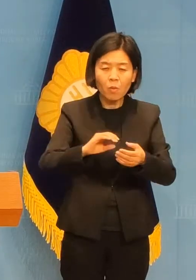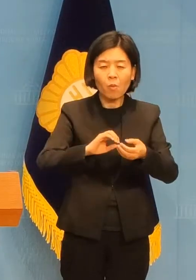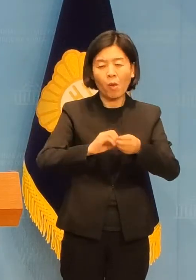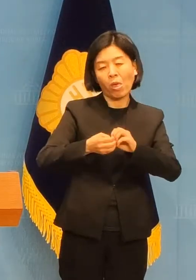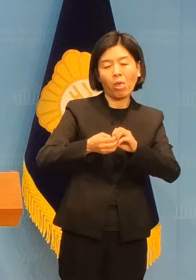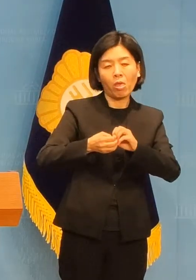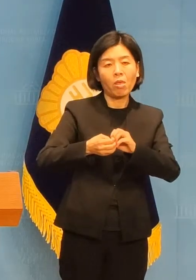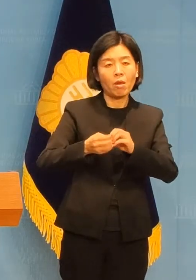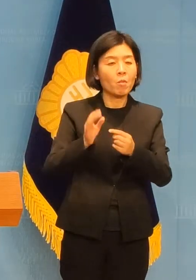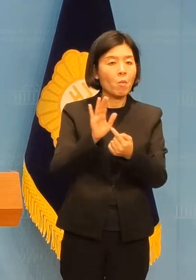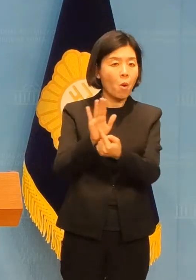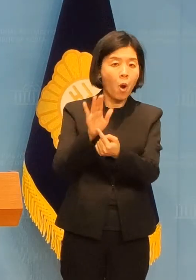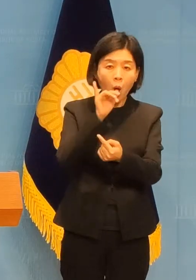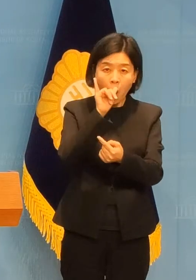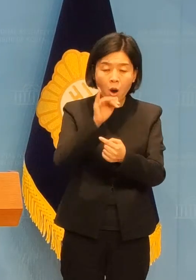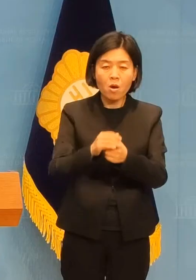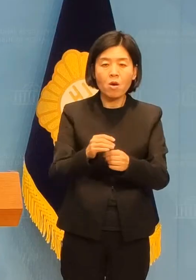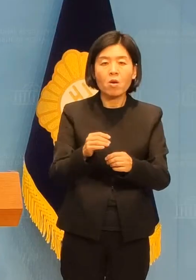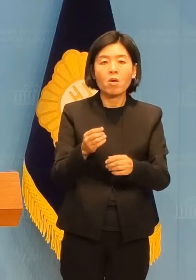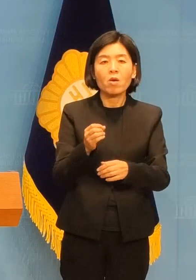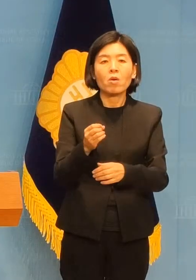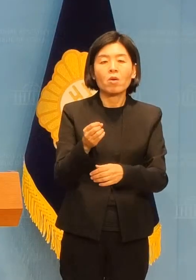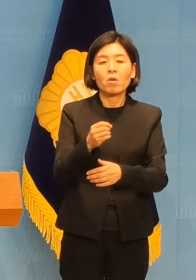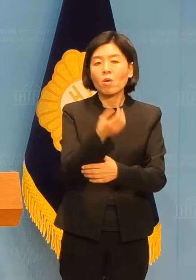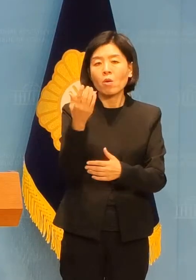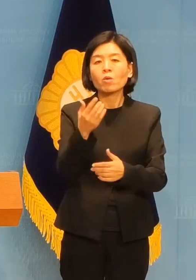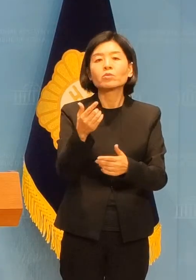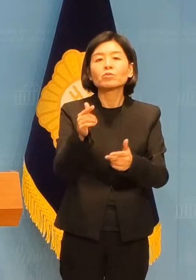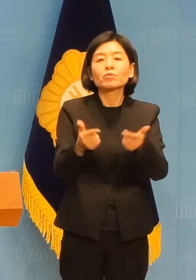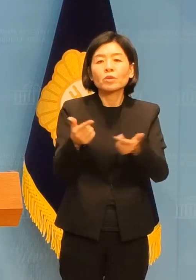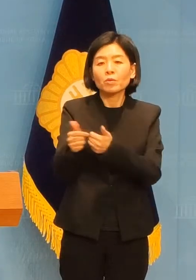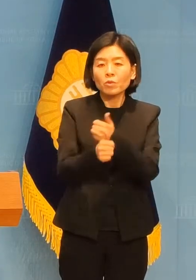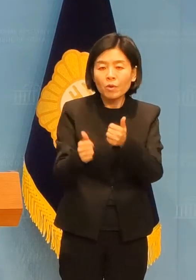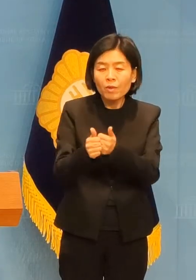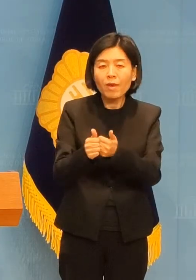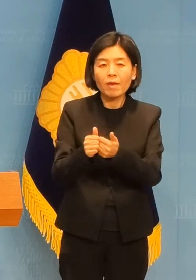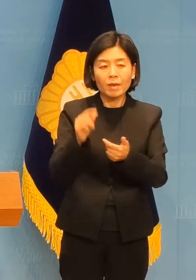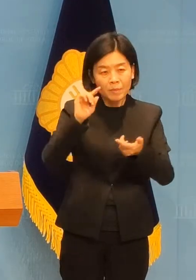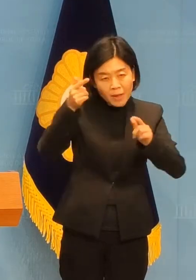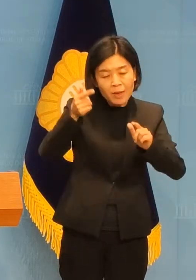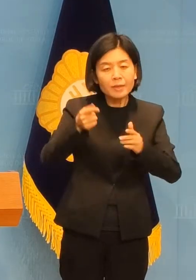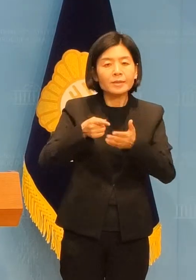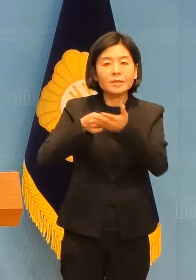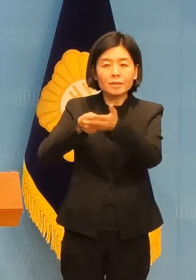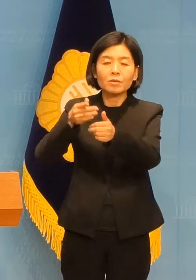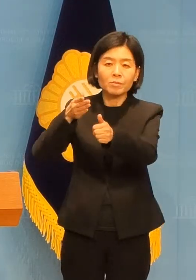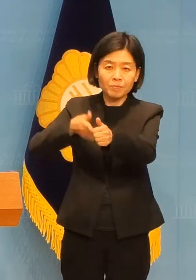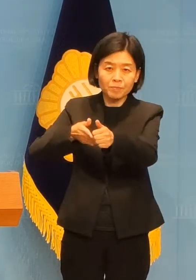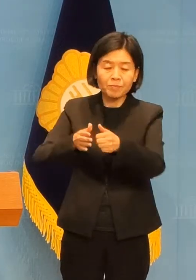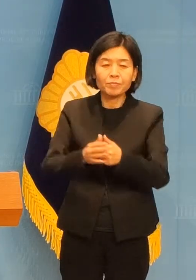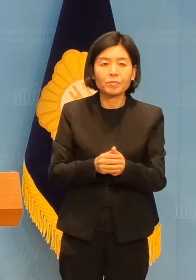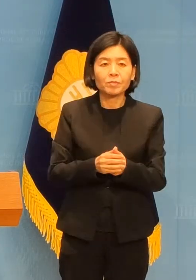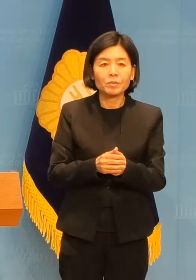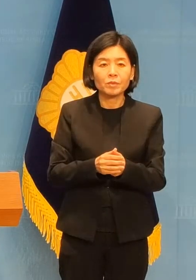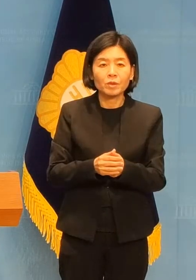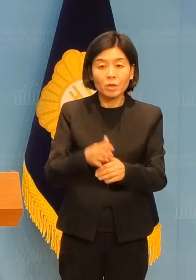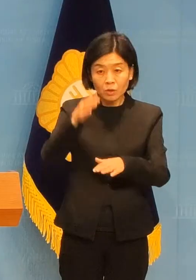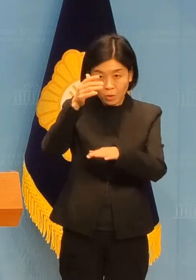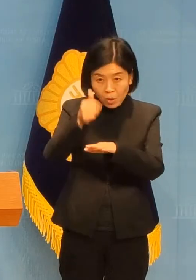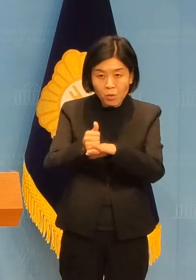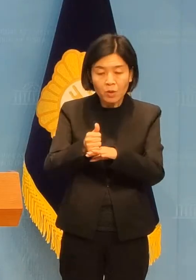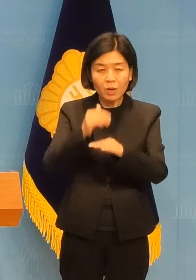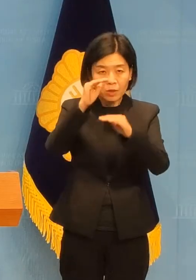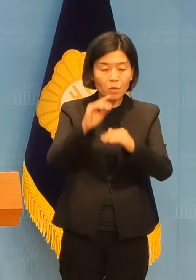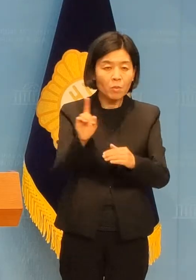있었습니다. 이에 대해 언론중재위에 반론 보도 조정 신청을 진행하였습니다. 언론중재위원회 조정 결과를